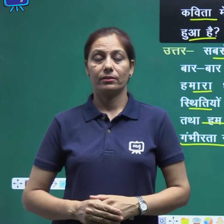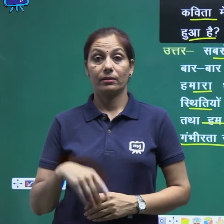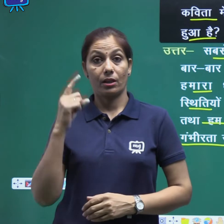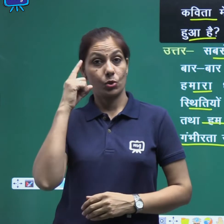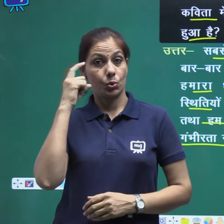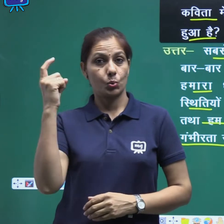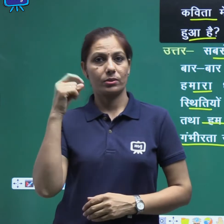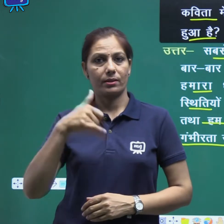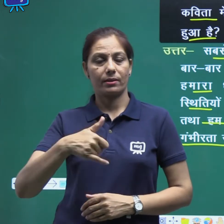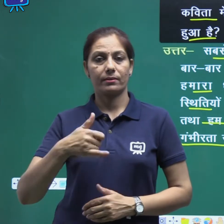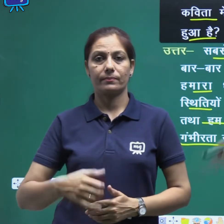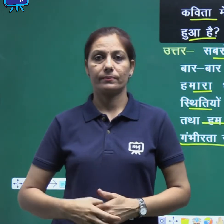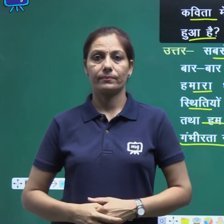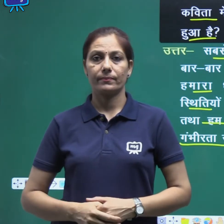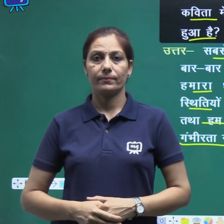विचार करते हैं।